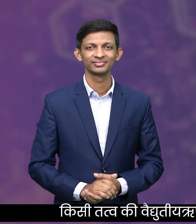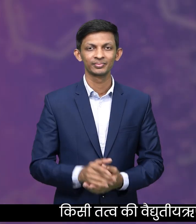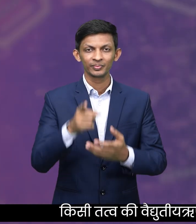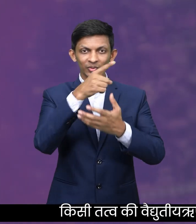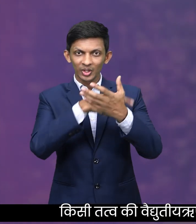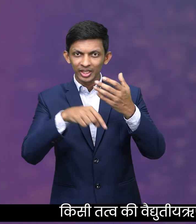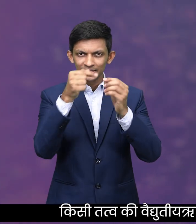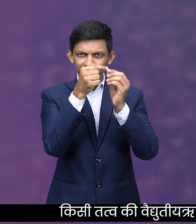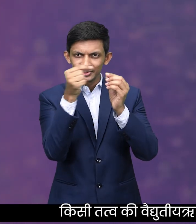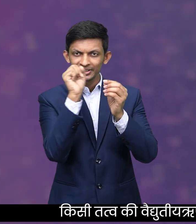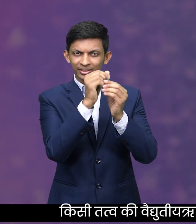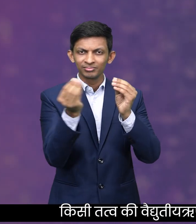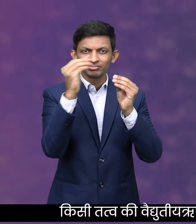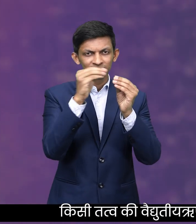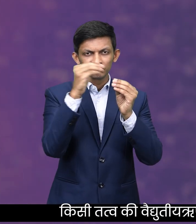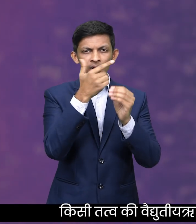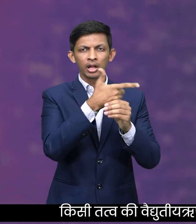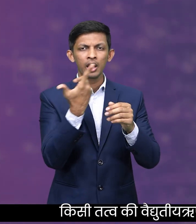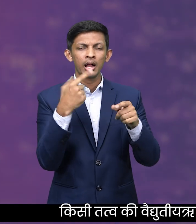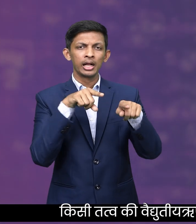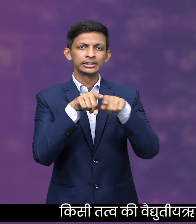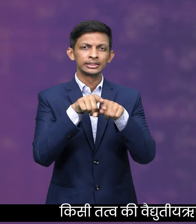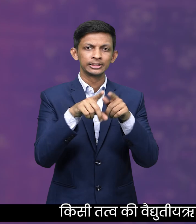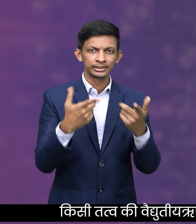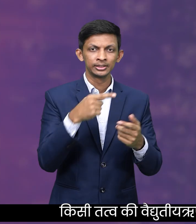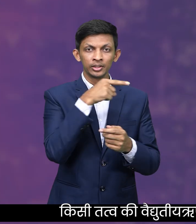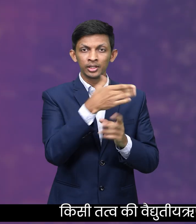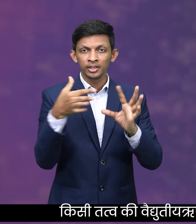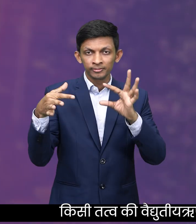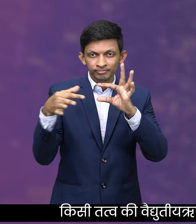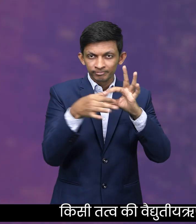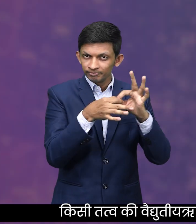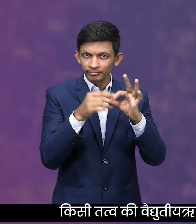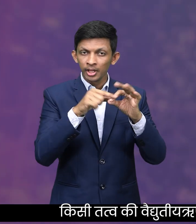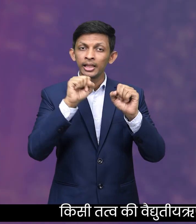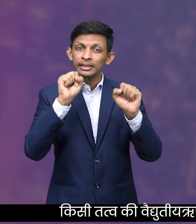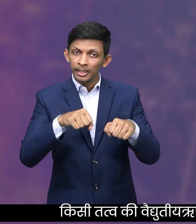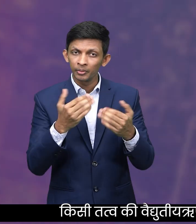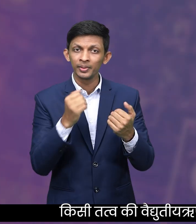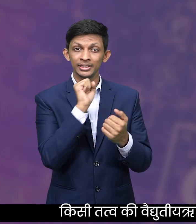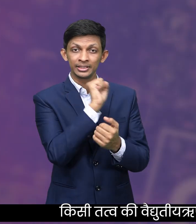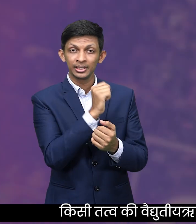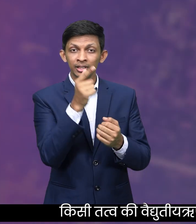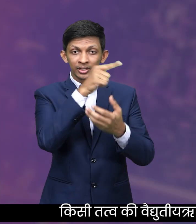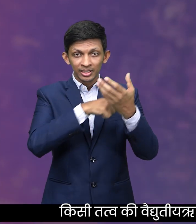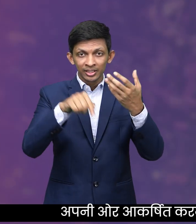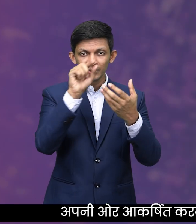किसी तत्व की वैद्युतीय ऋणात्मकता को उसके परमाणु द्वारा विद्युत अणु को अपनी